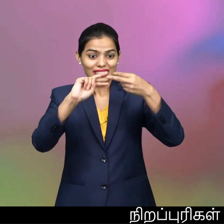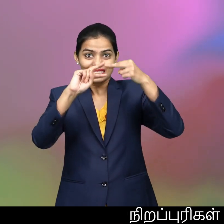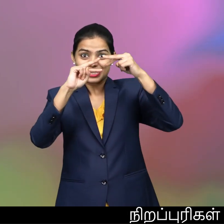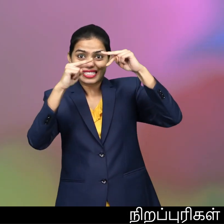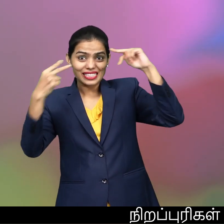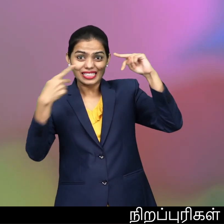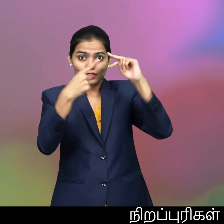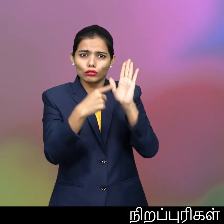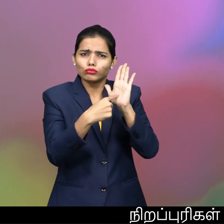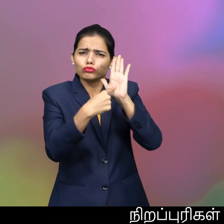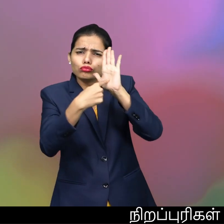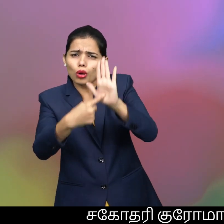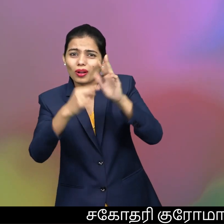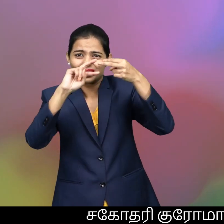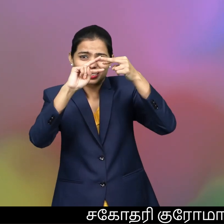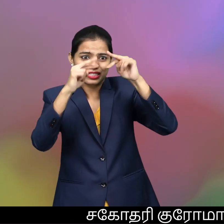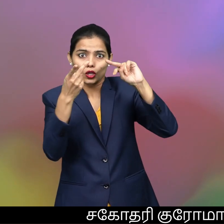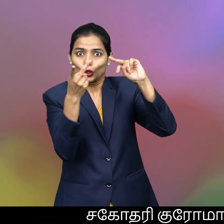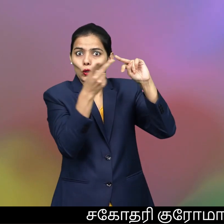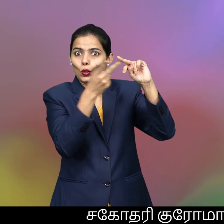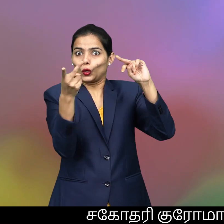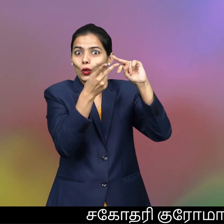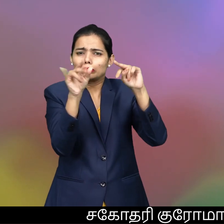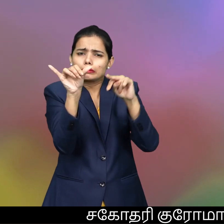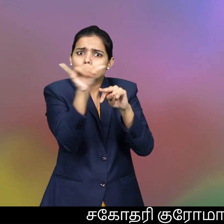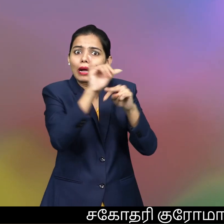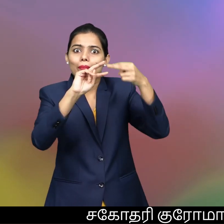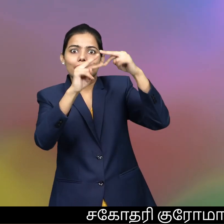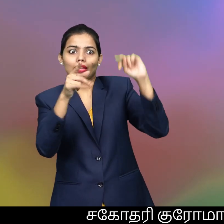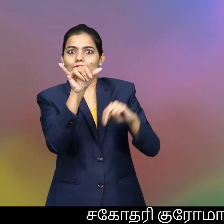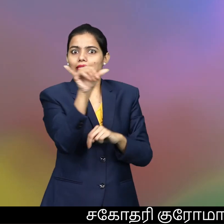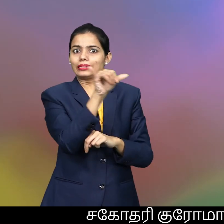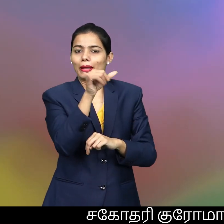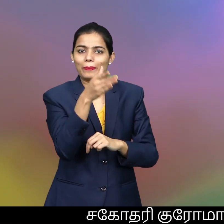நிறப்புரிகள் அவற்றின் ஜோடி ஒத்த நிறத்திரிகளுடன் தோன்றும்.